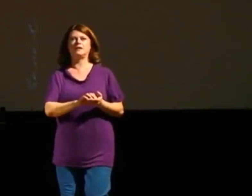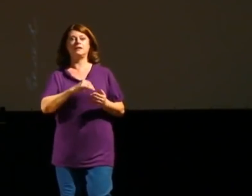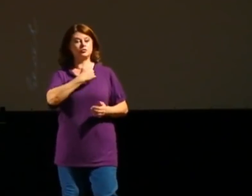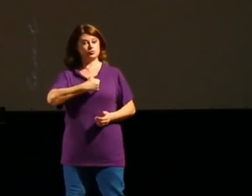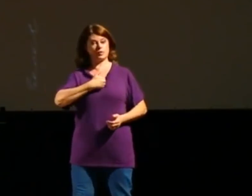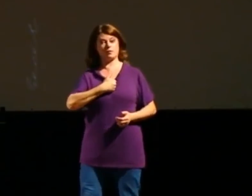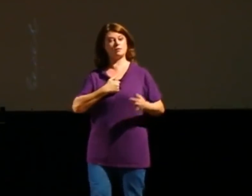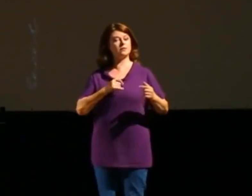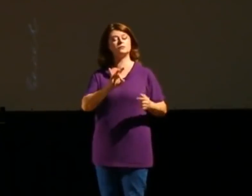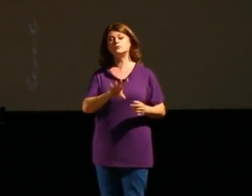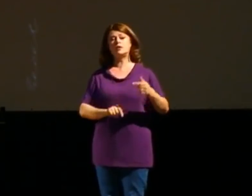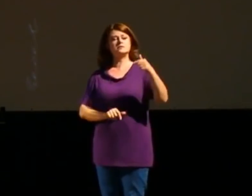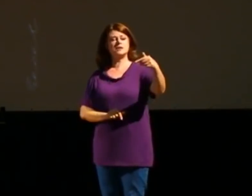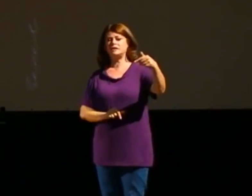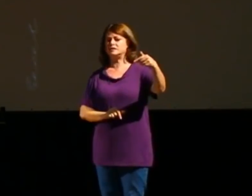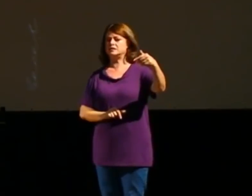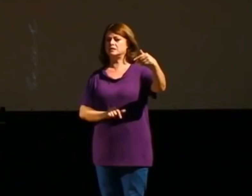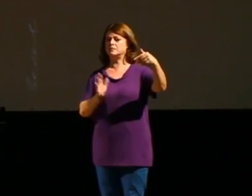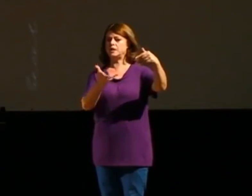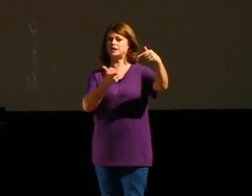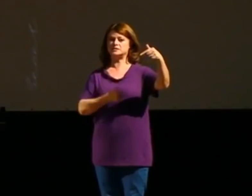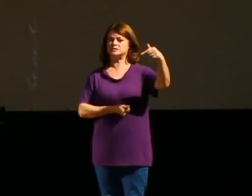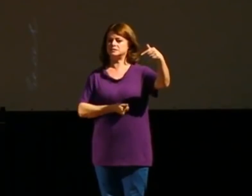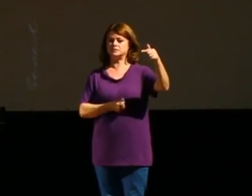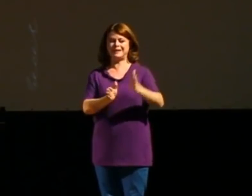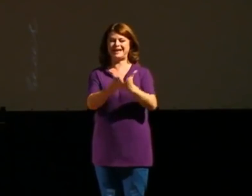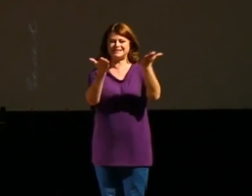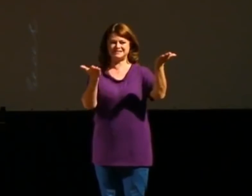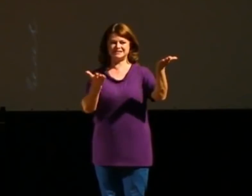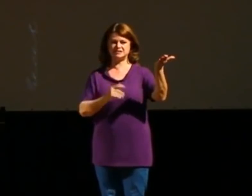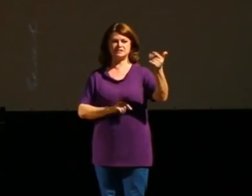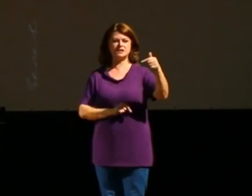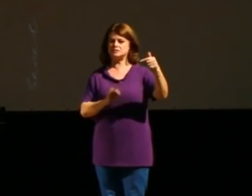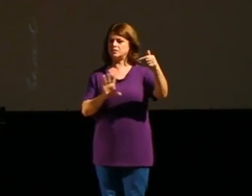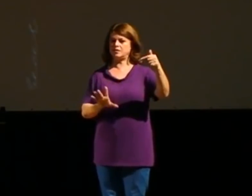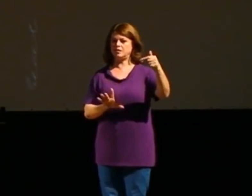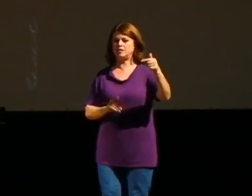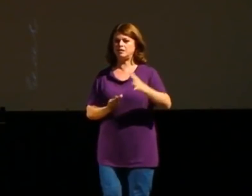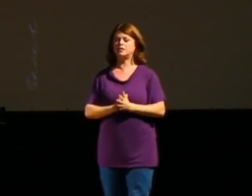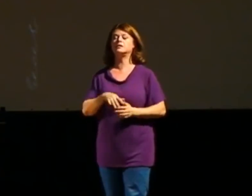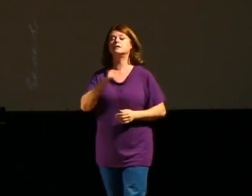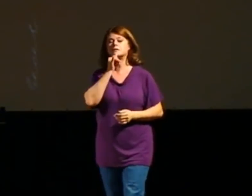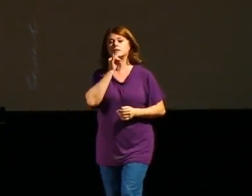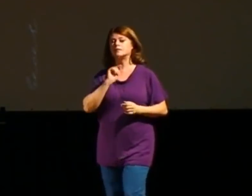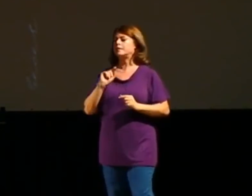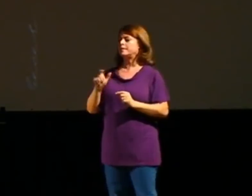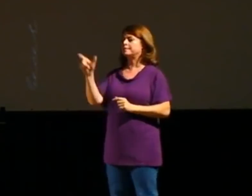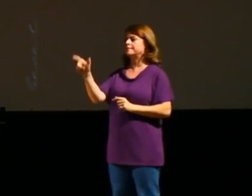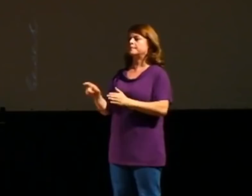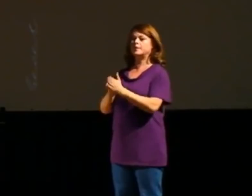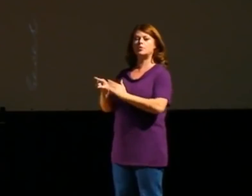O Evangelho de João, ele tem uma resposta para a seguinte pergunta: quem é Jesus? Quem é